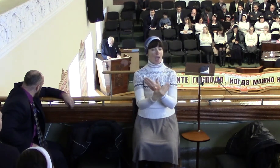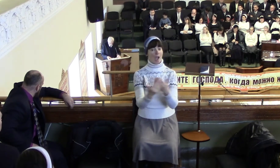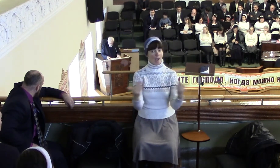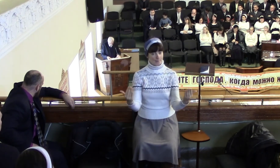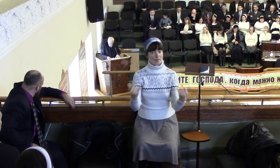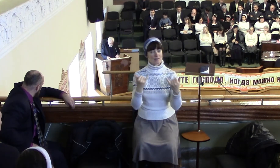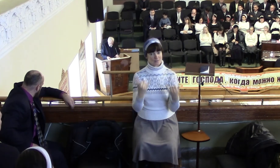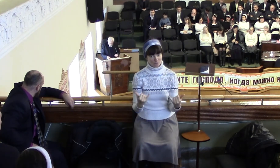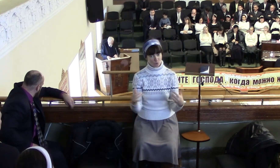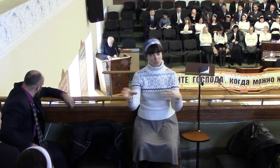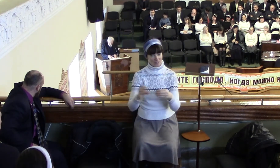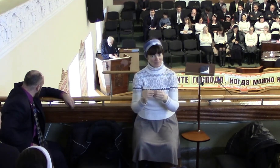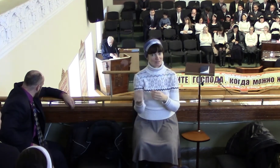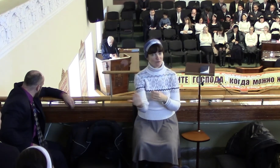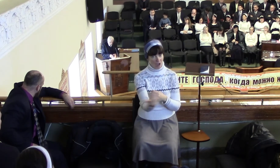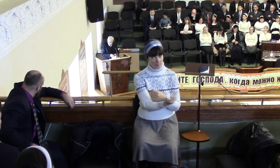с вами